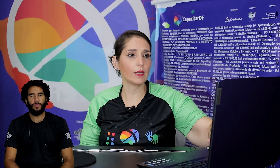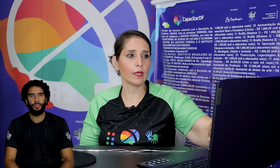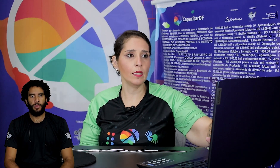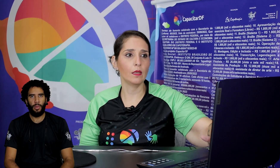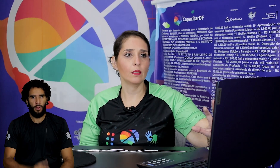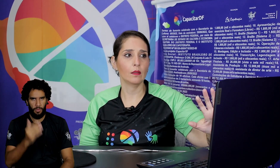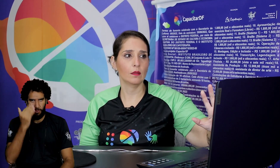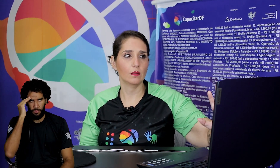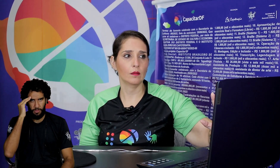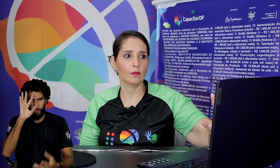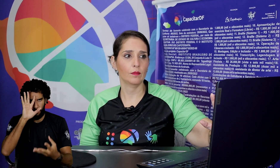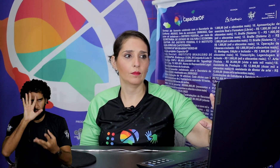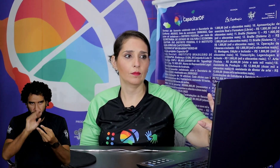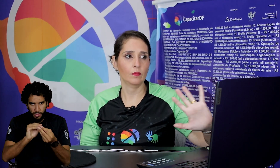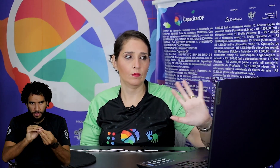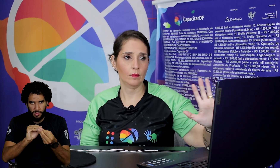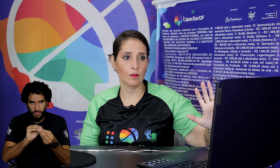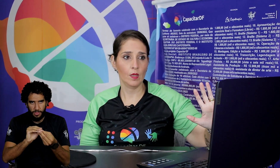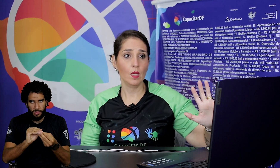Tranquilo até aqui?